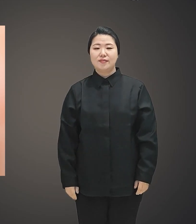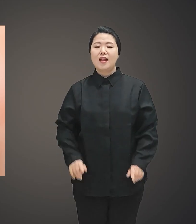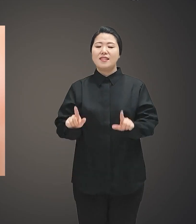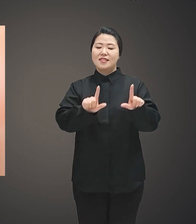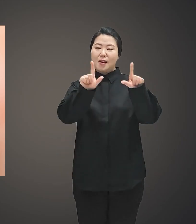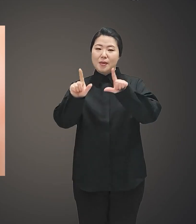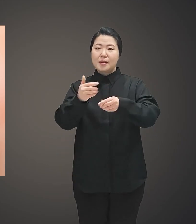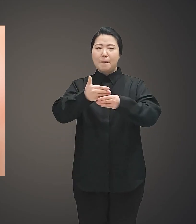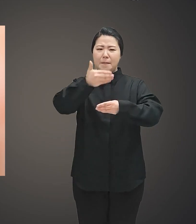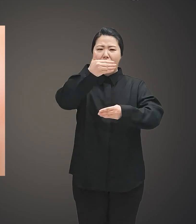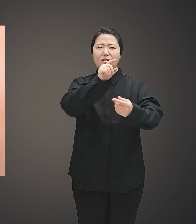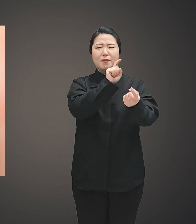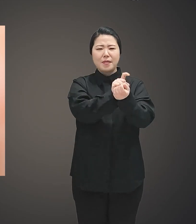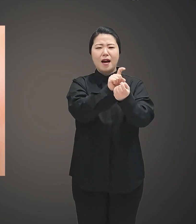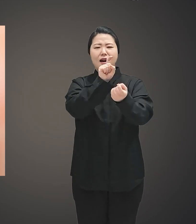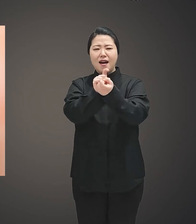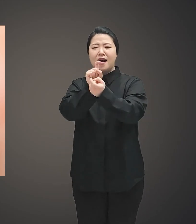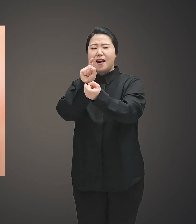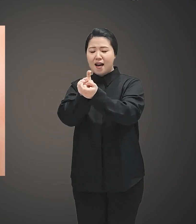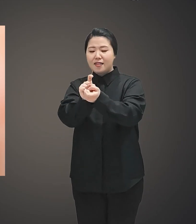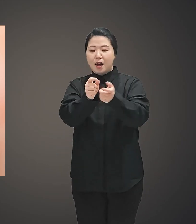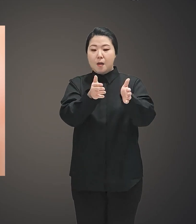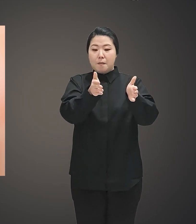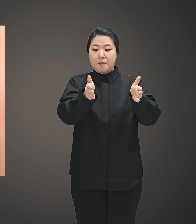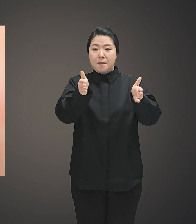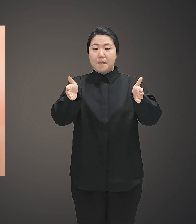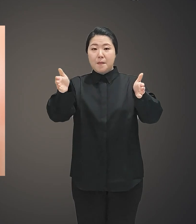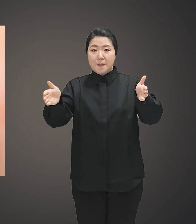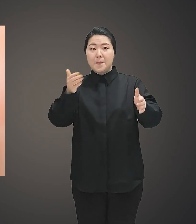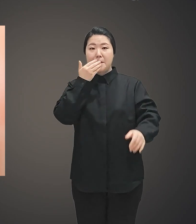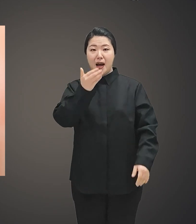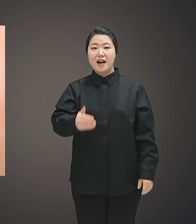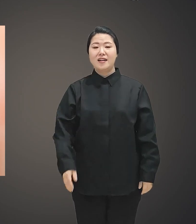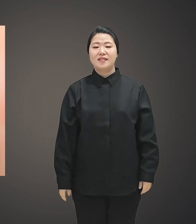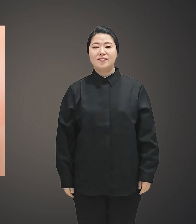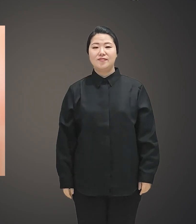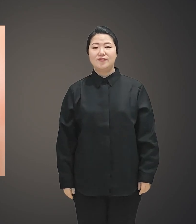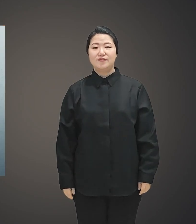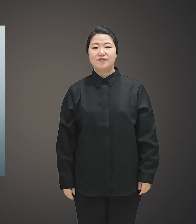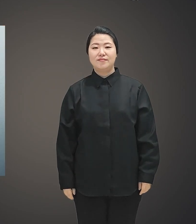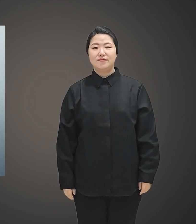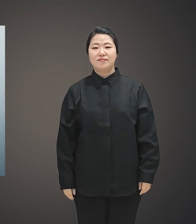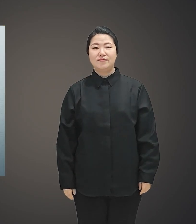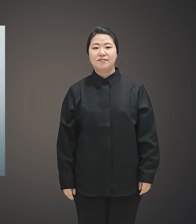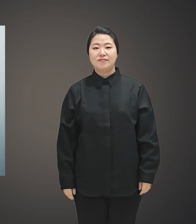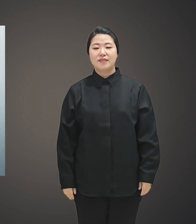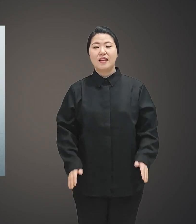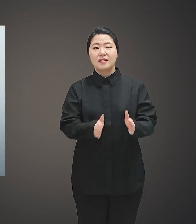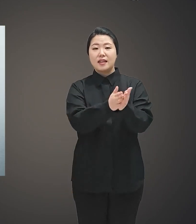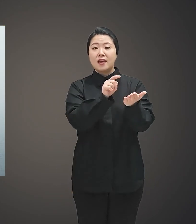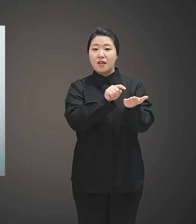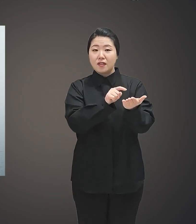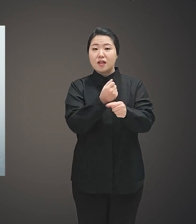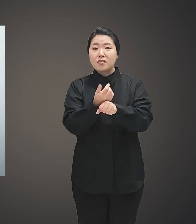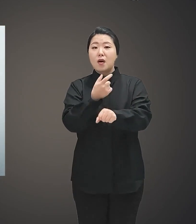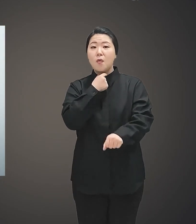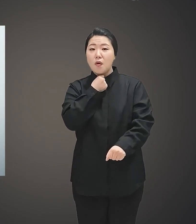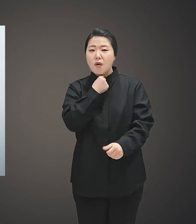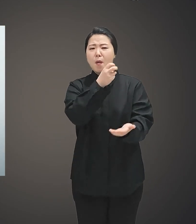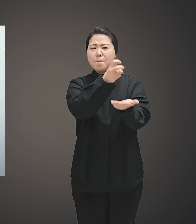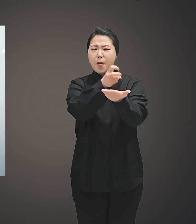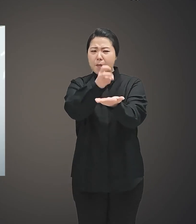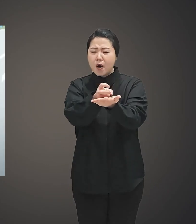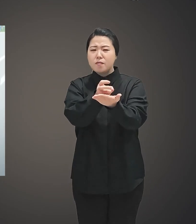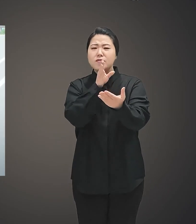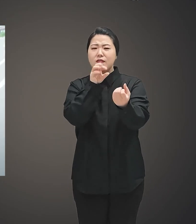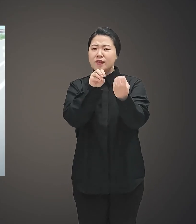그런 인생의 벽들이 만나 끊임없이 새로운 모서리를 만들어냅니다. 이 책이 전하고자 하는 것이